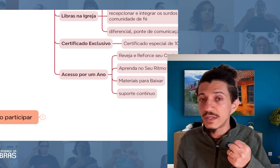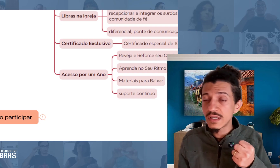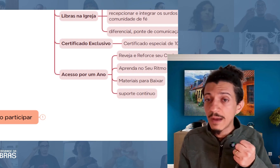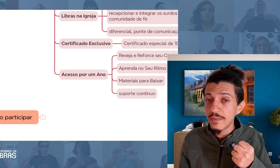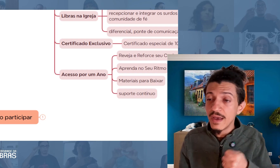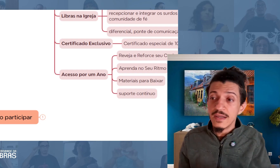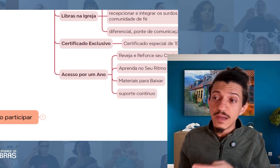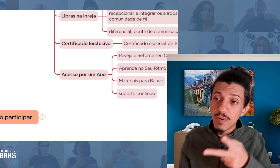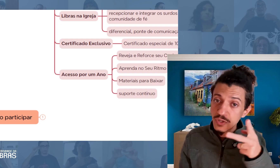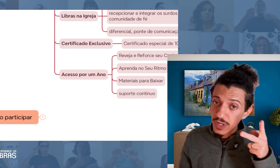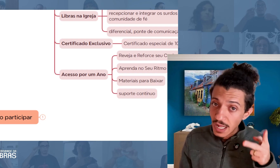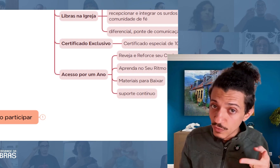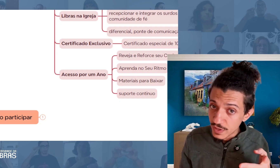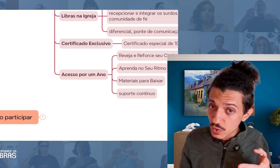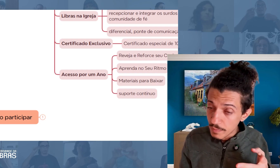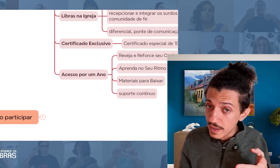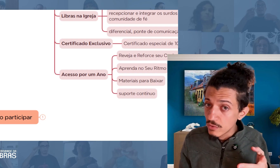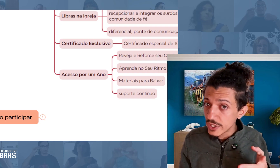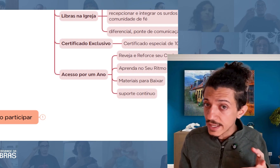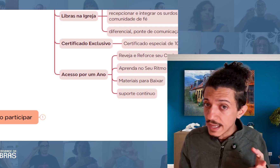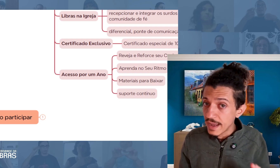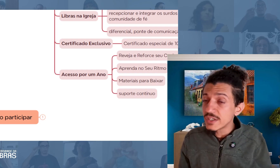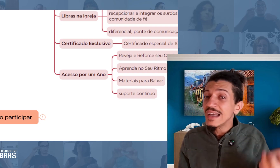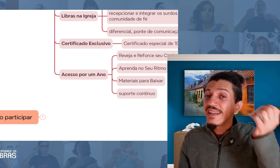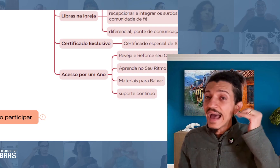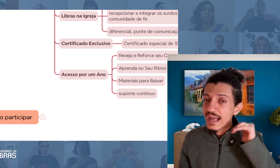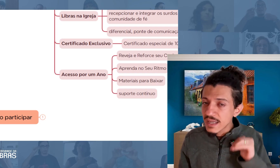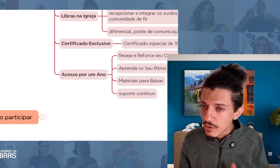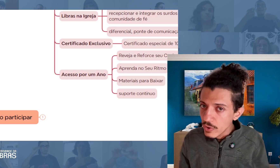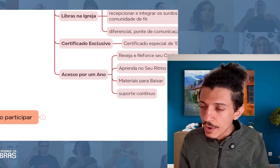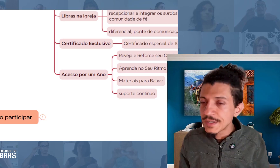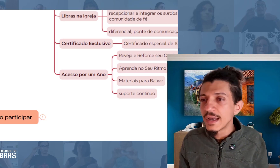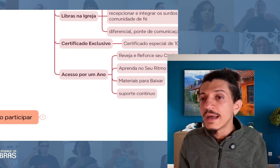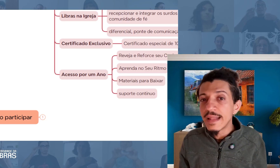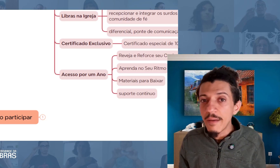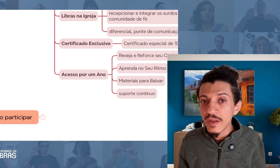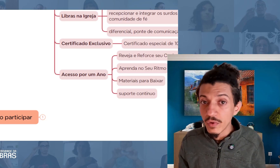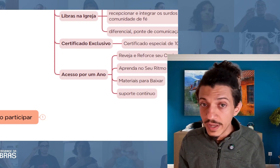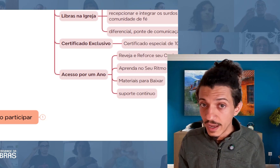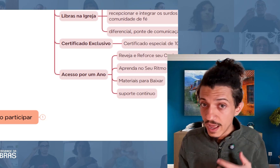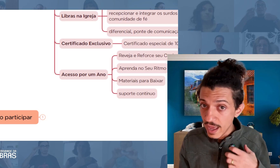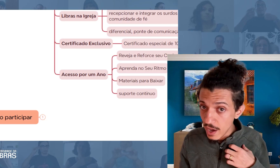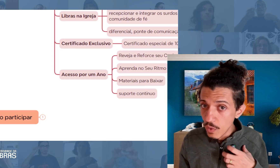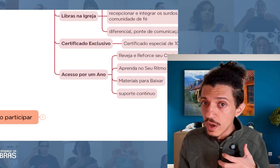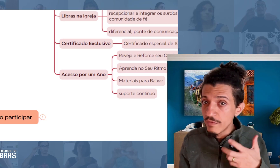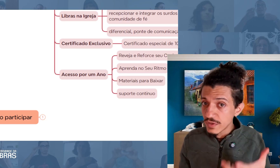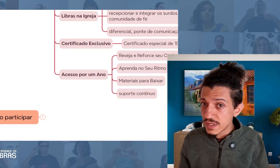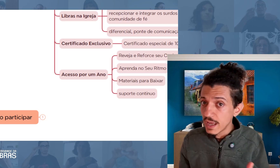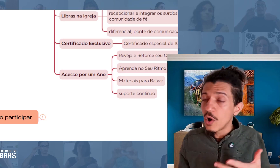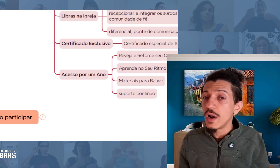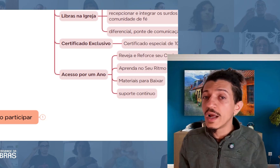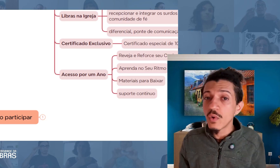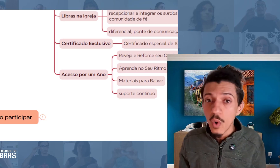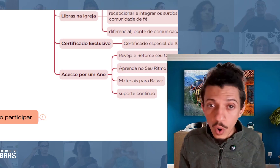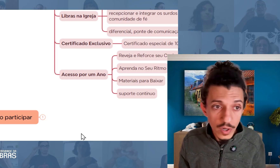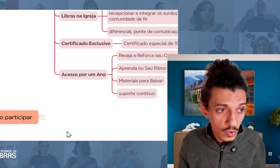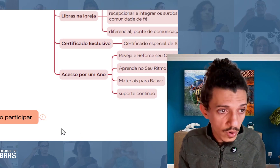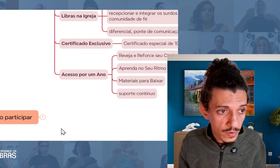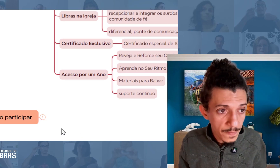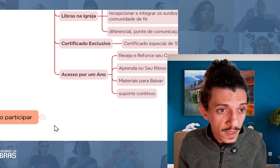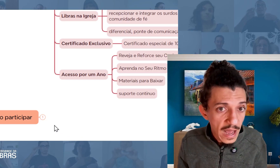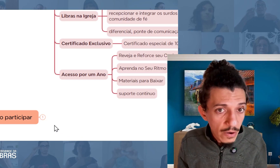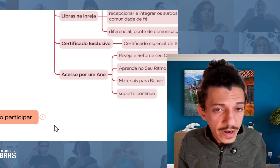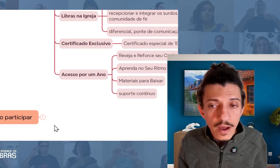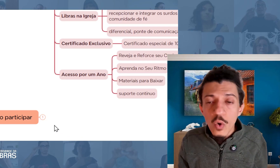pelo WhatsApp, você pode tirar dúvidas comigo diretamente nas reuniões da mentoria. Eu e você, olhando olho no